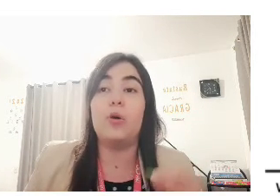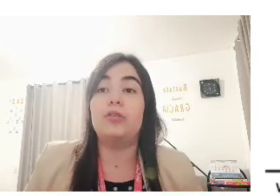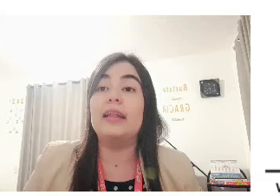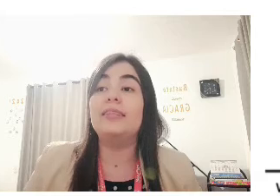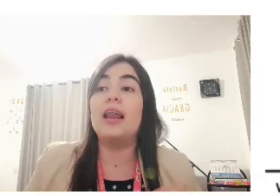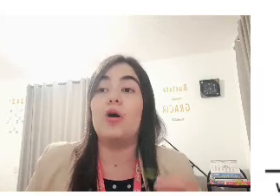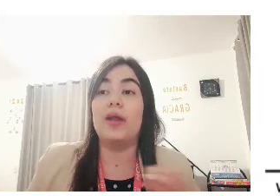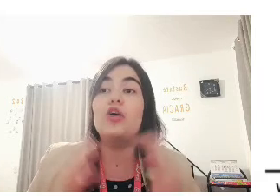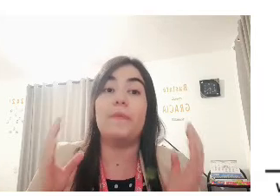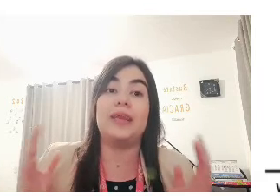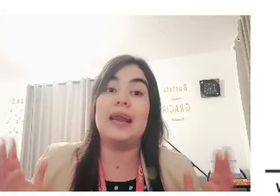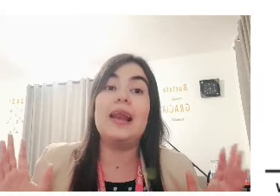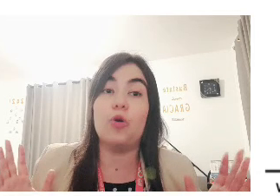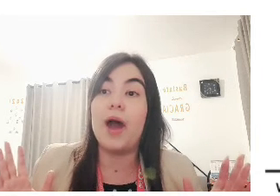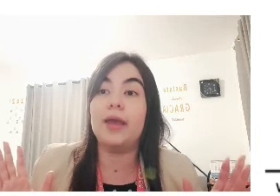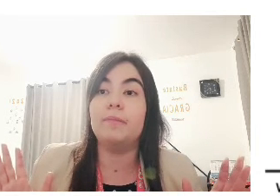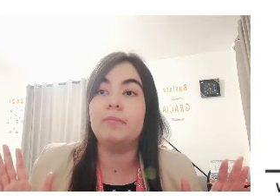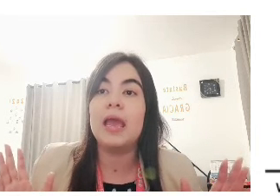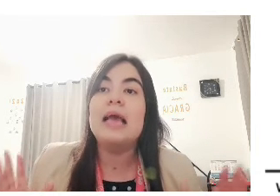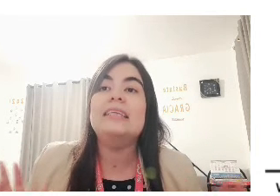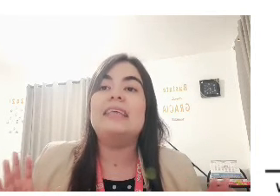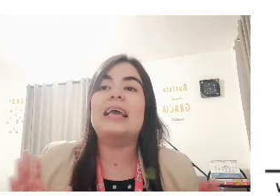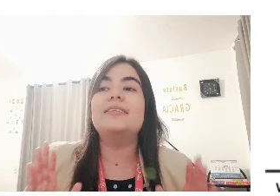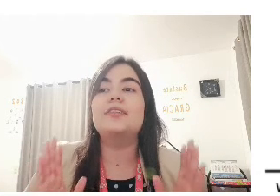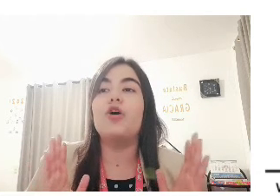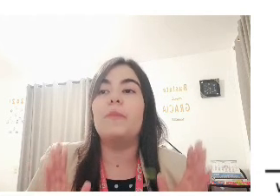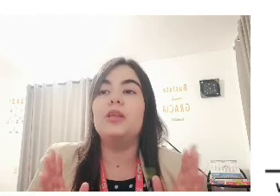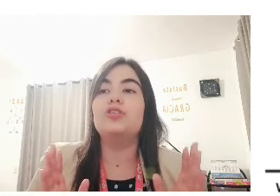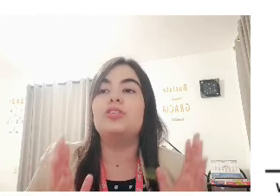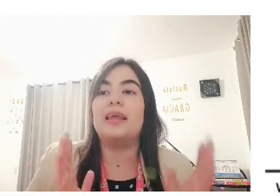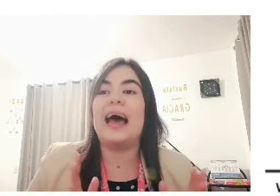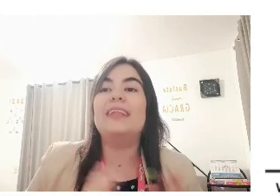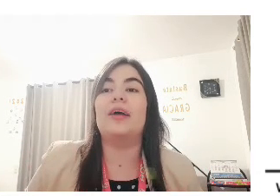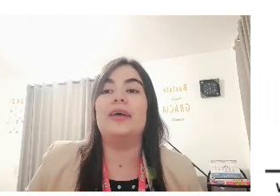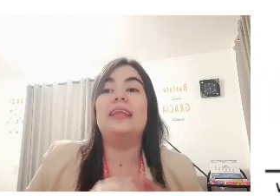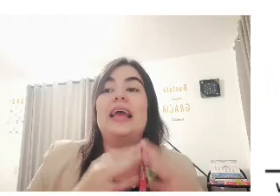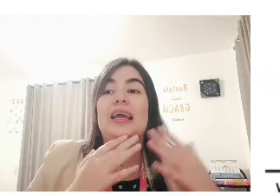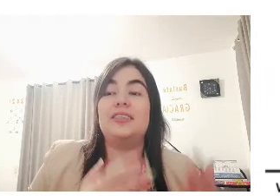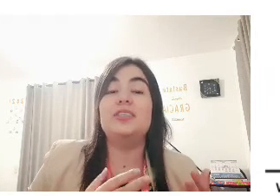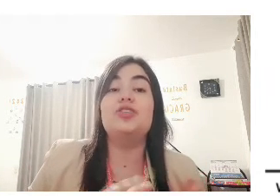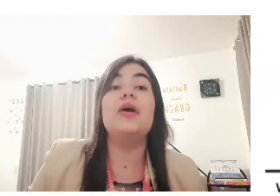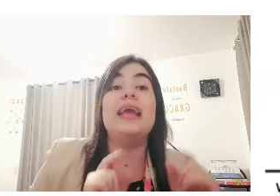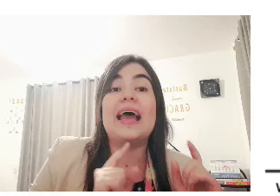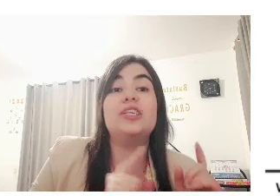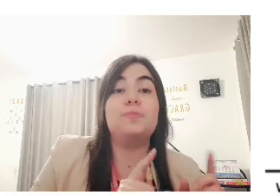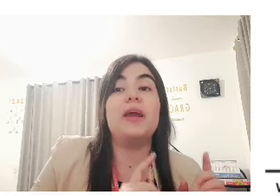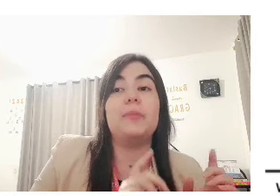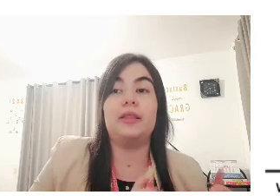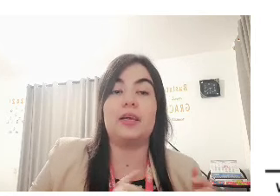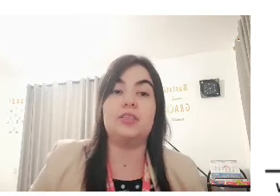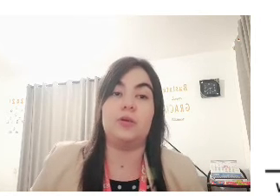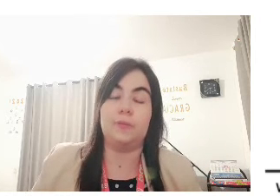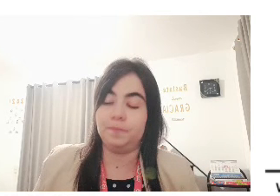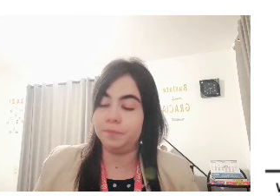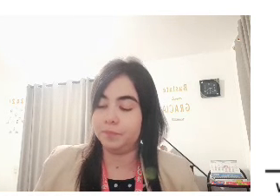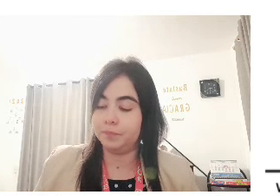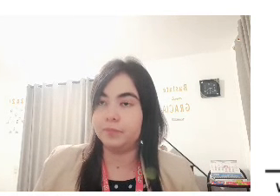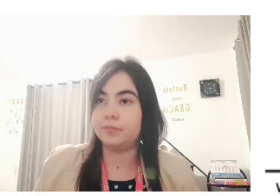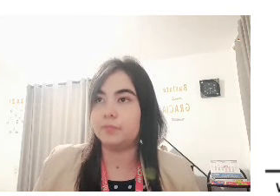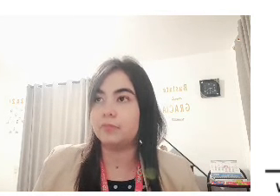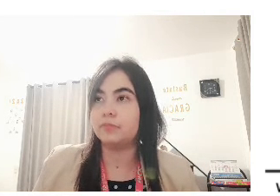e importante a la hora de dominar el lenguaje, ya que este dominio se da a través del ejercicio y la experimentación.